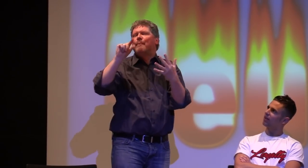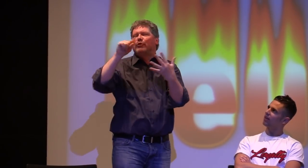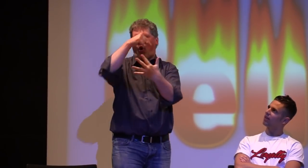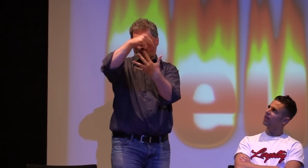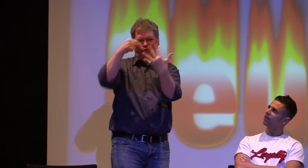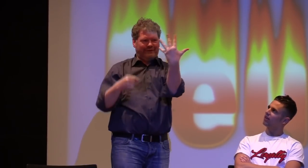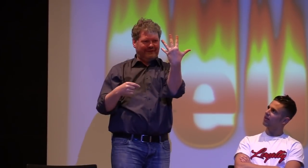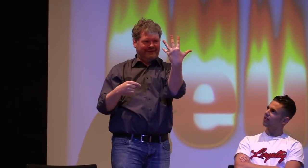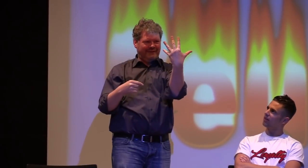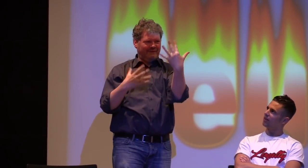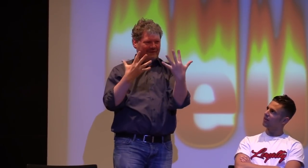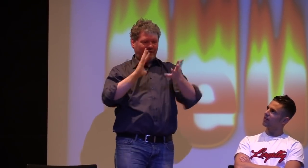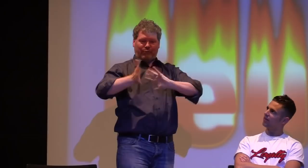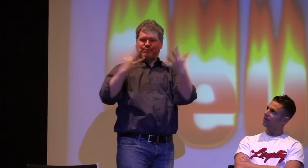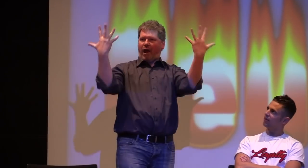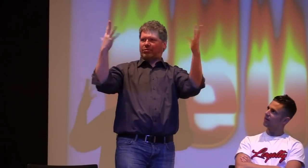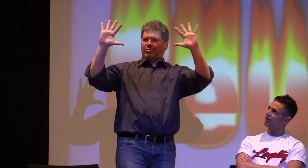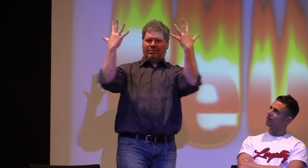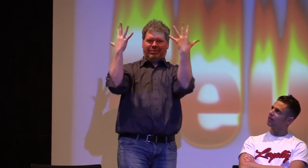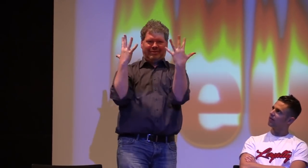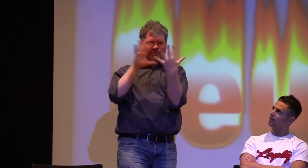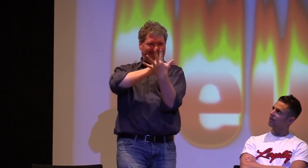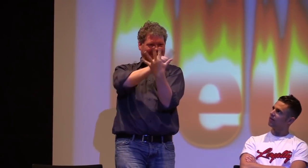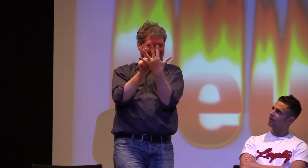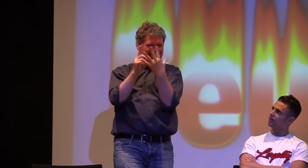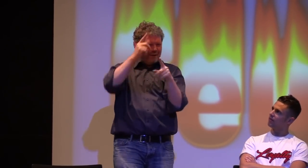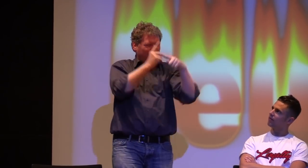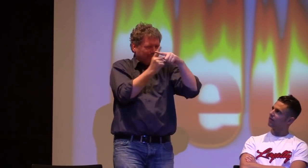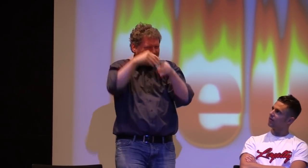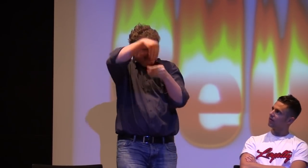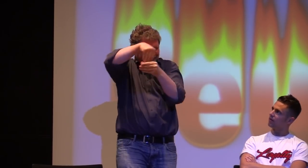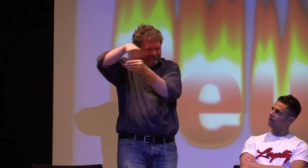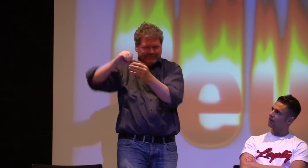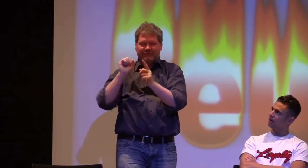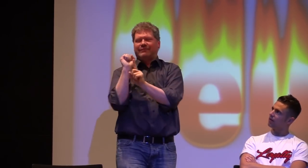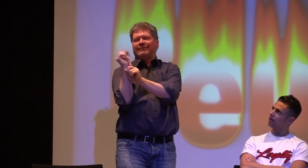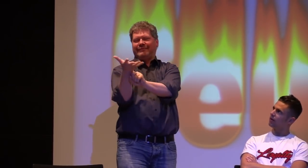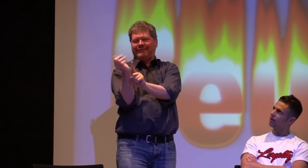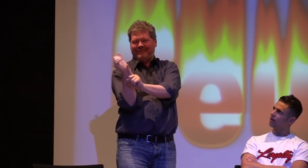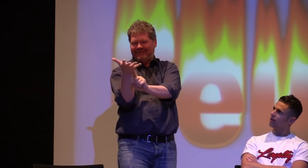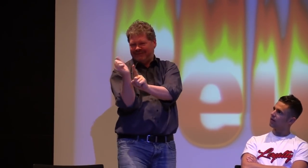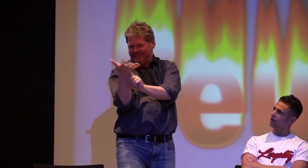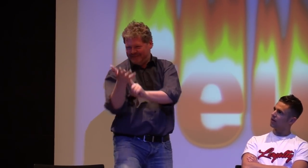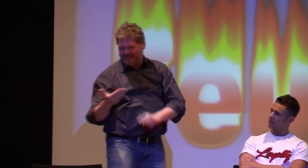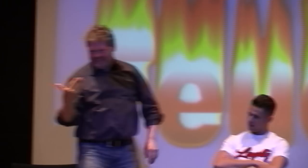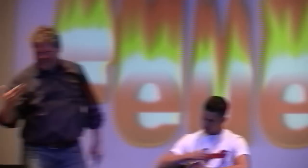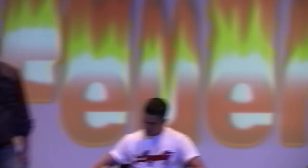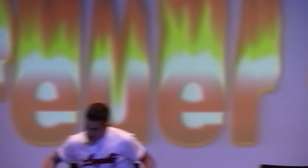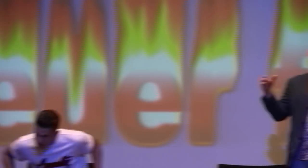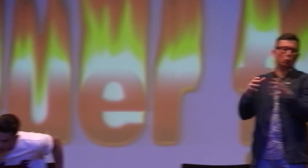Interessensvertretung, das sind so diese 5 Säulen auch. Und das ist 5, passt ja auch zu der Gebärde für Gebärdensprache und deswegen